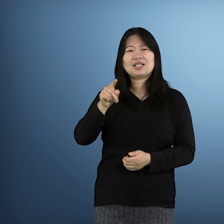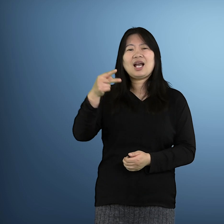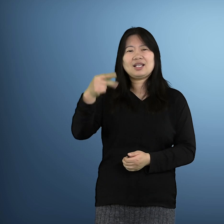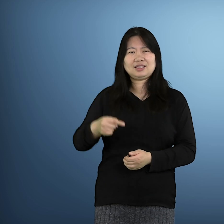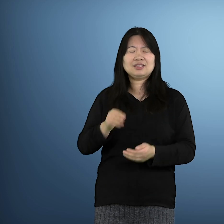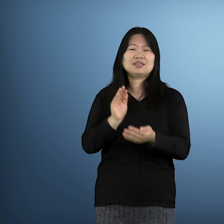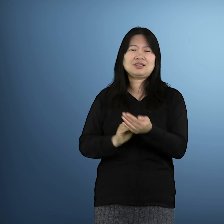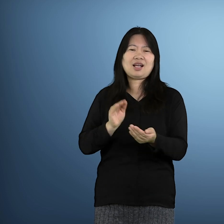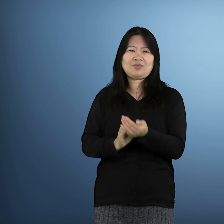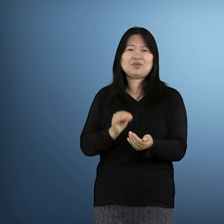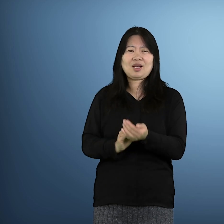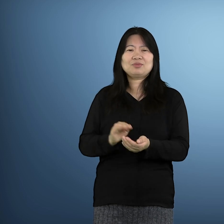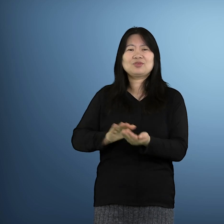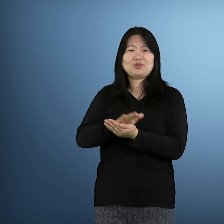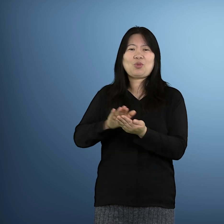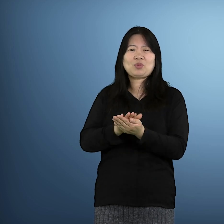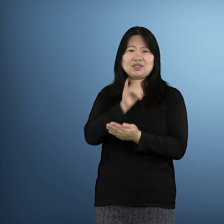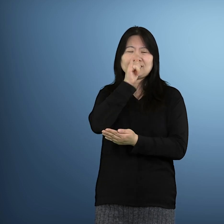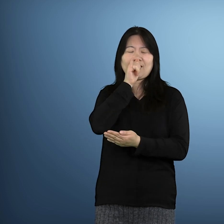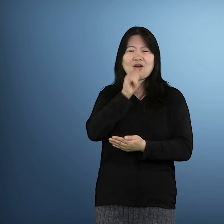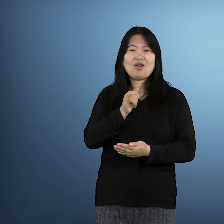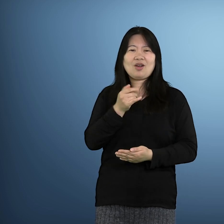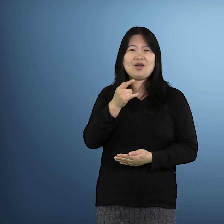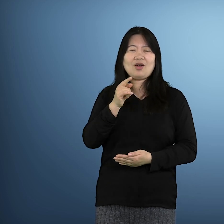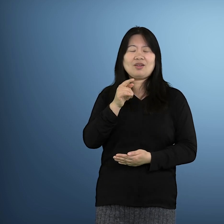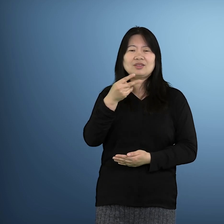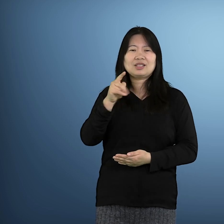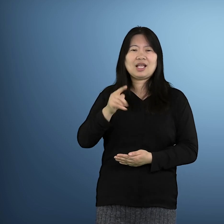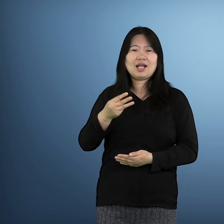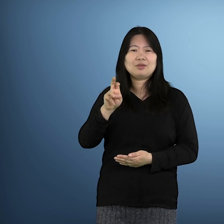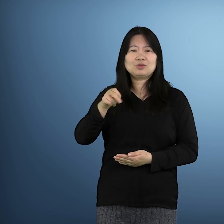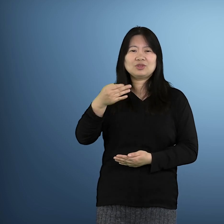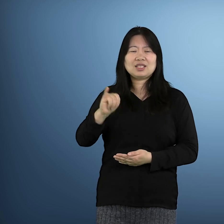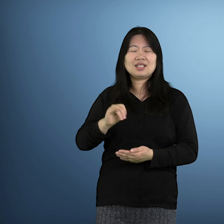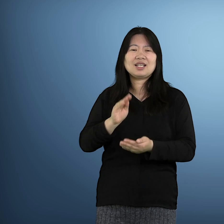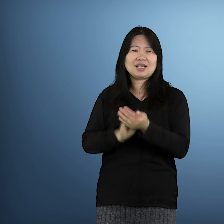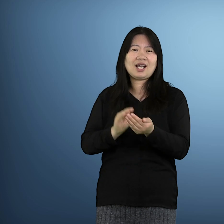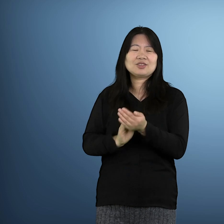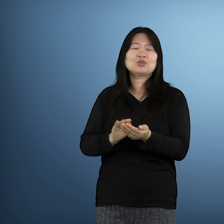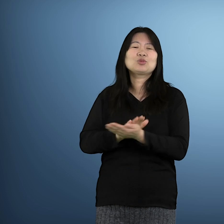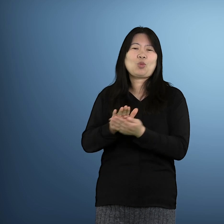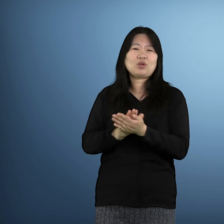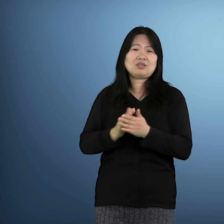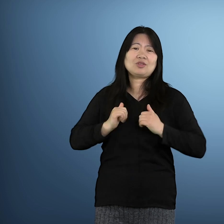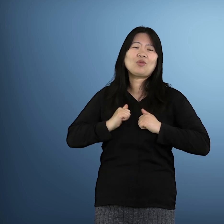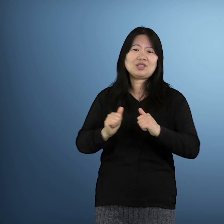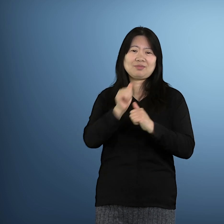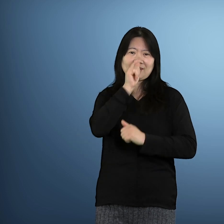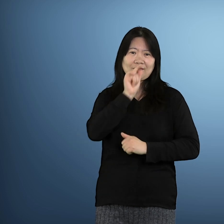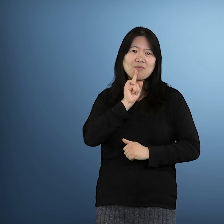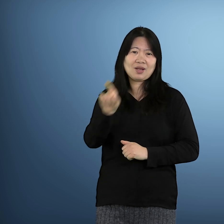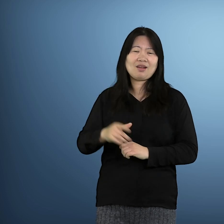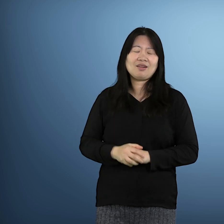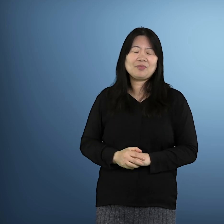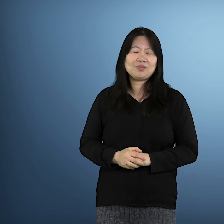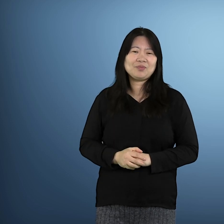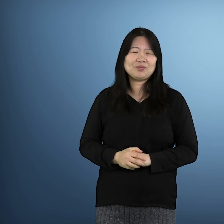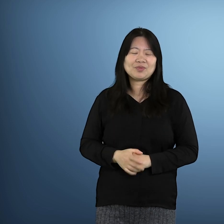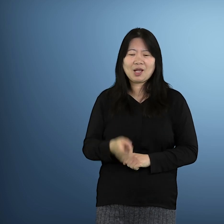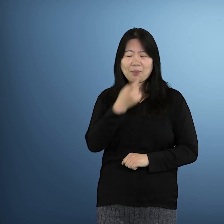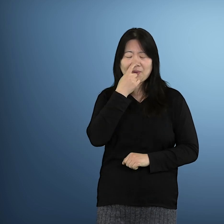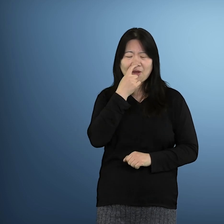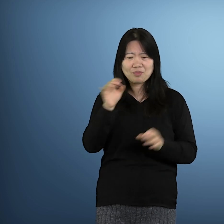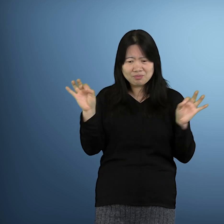달무티 카드 놀이를 열심히 했습니다. 저는 이제 배운 지 며칠 안 되잖아요. 근데